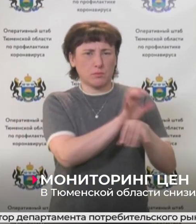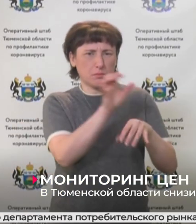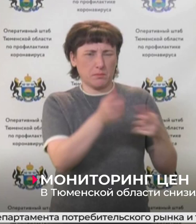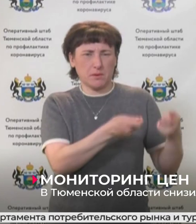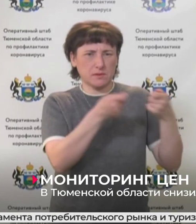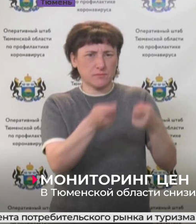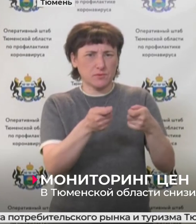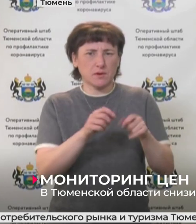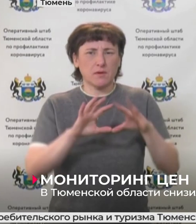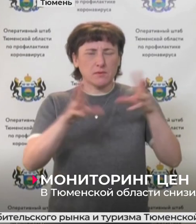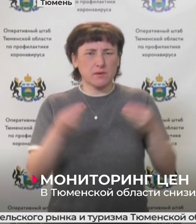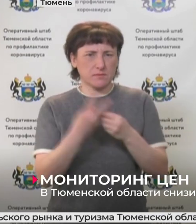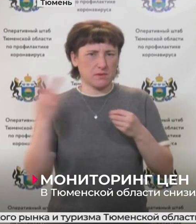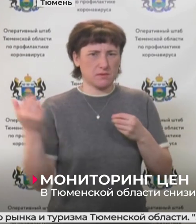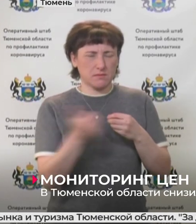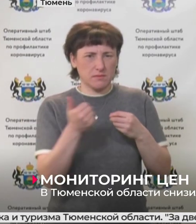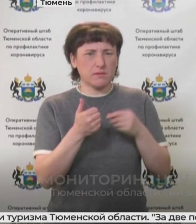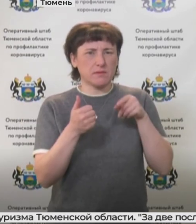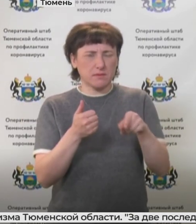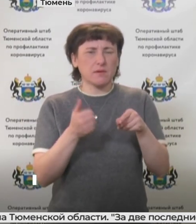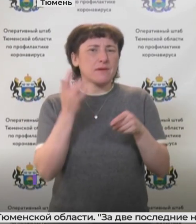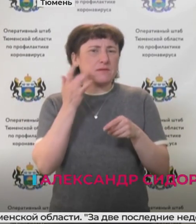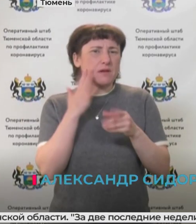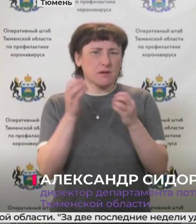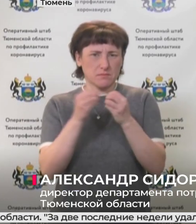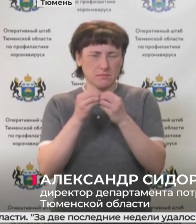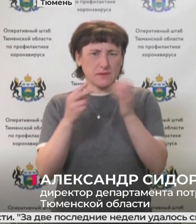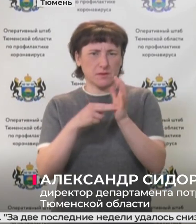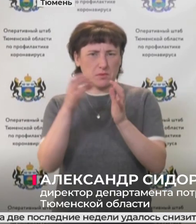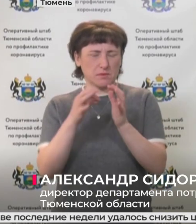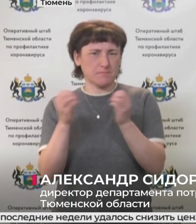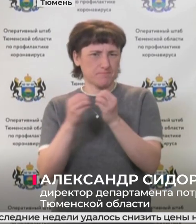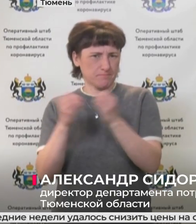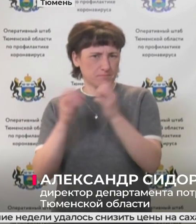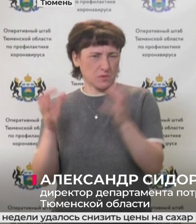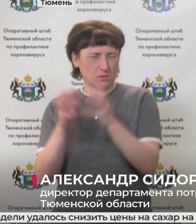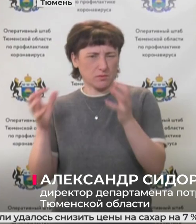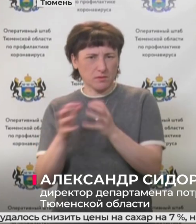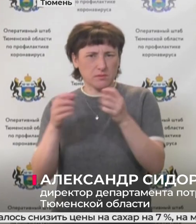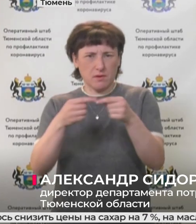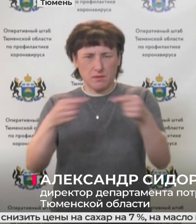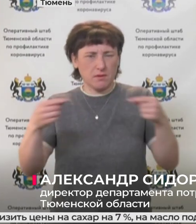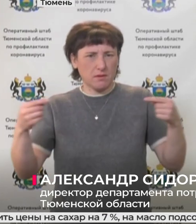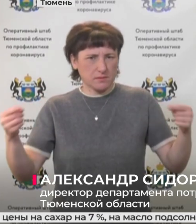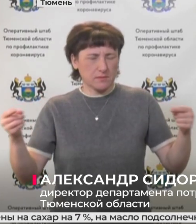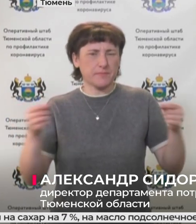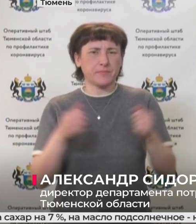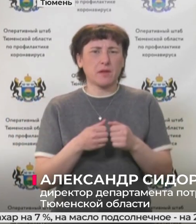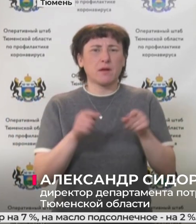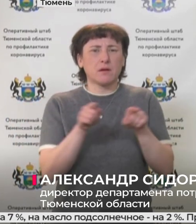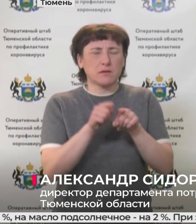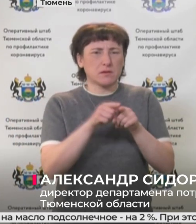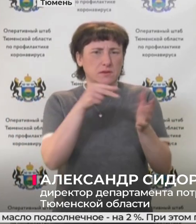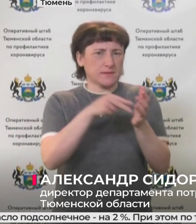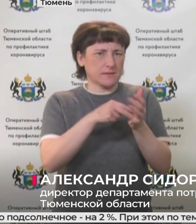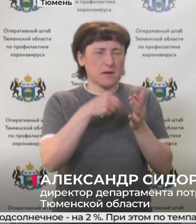За две последние недели удалось снизить средние цены на сахар на 7%, как в торговых сетях, так и в несетевых магазинах, и